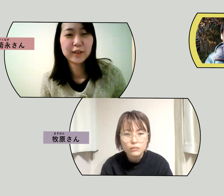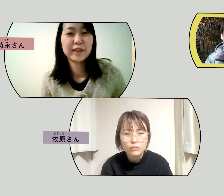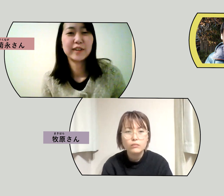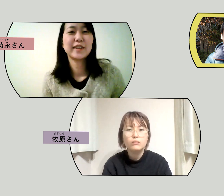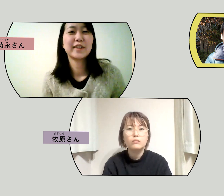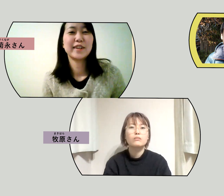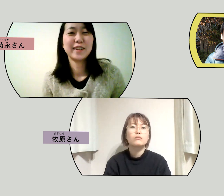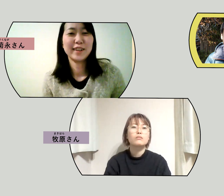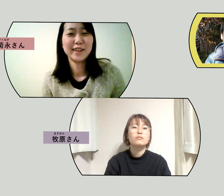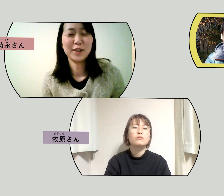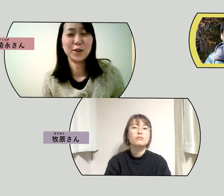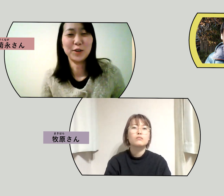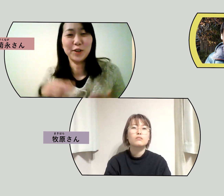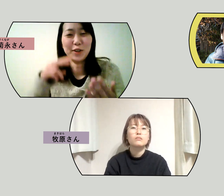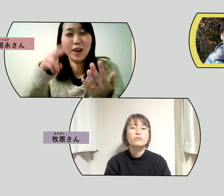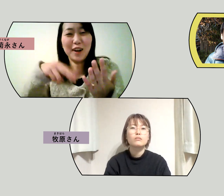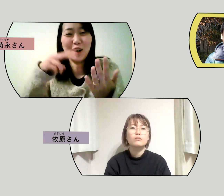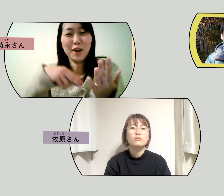ます